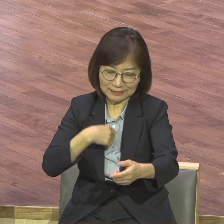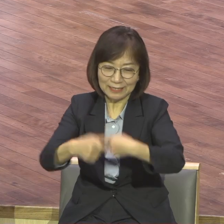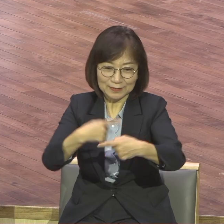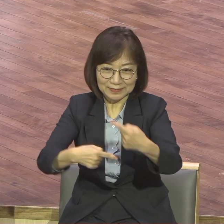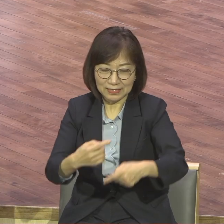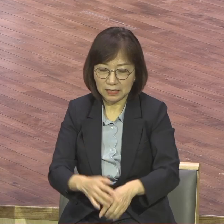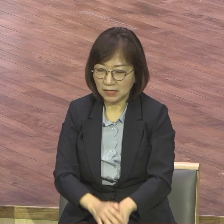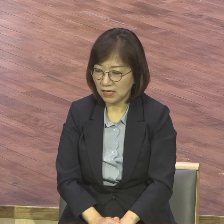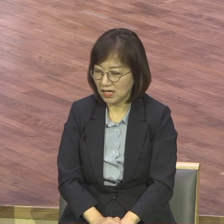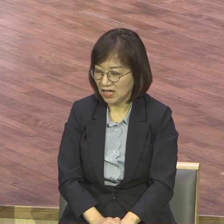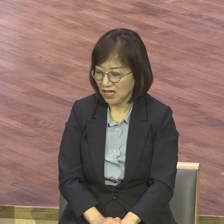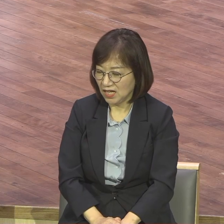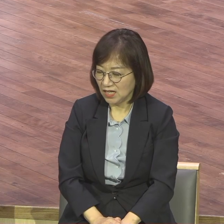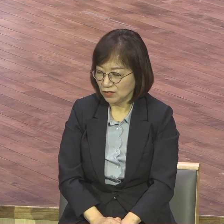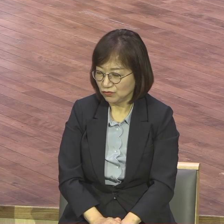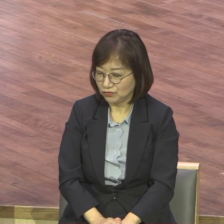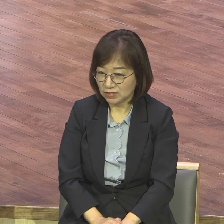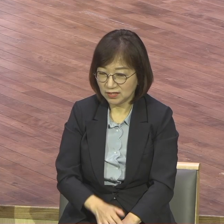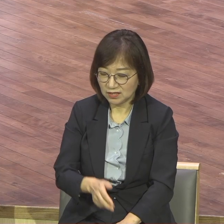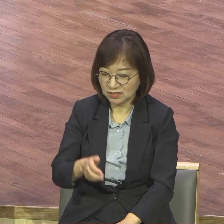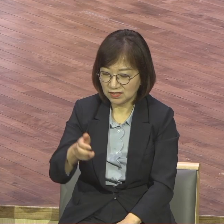완전 밥맛이죠